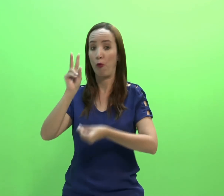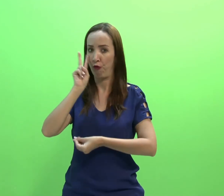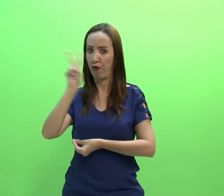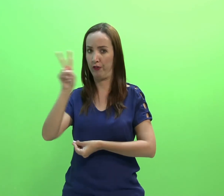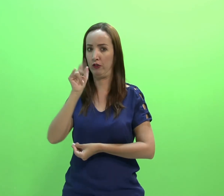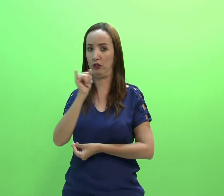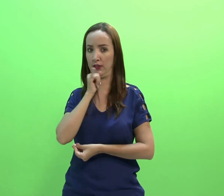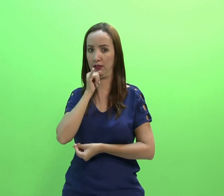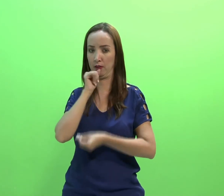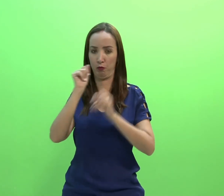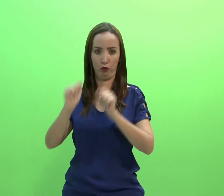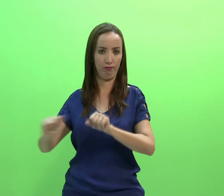fazer? Veja.